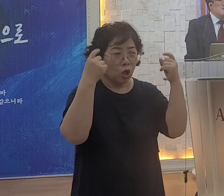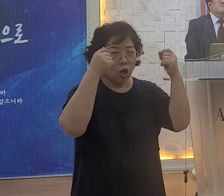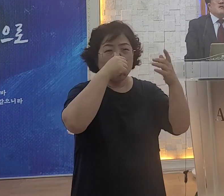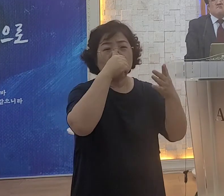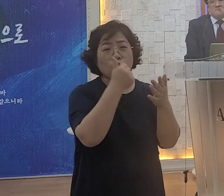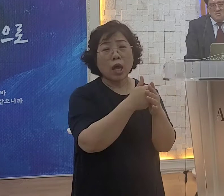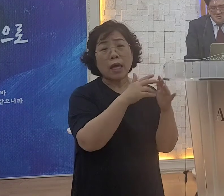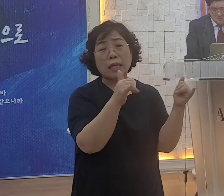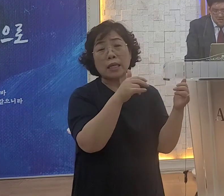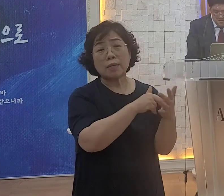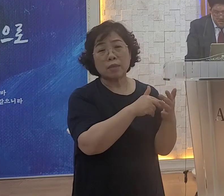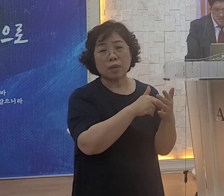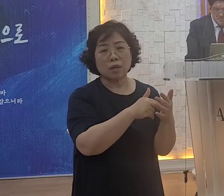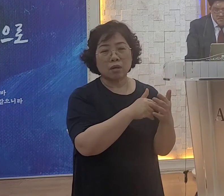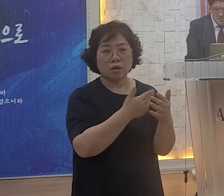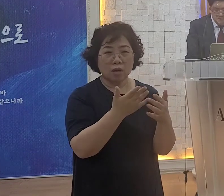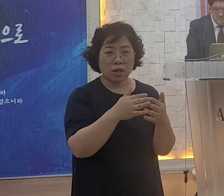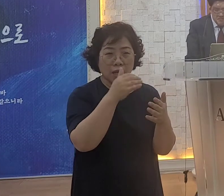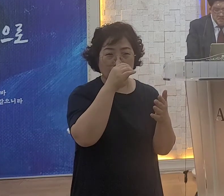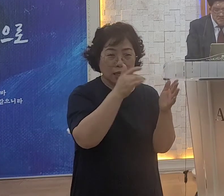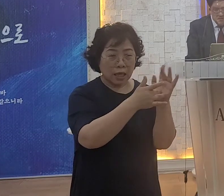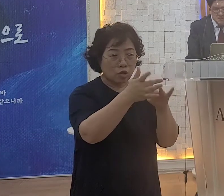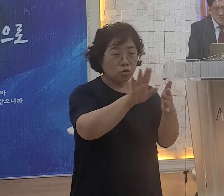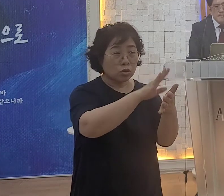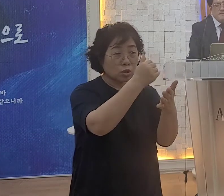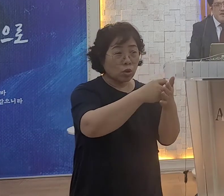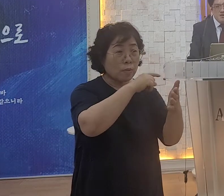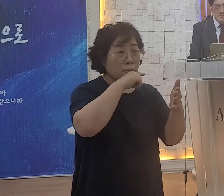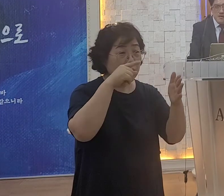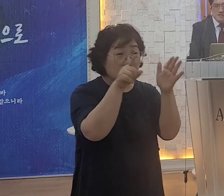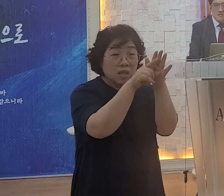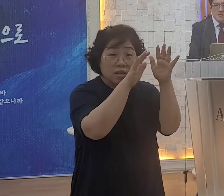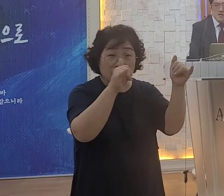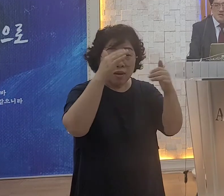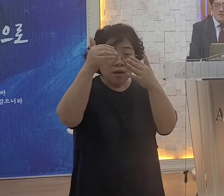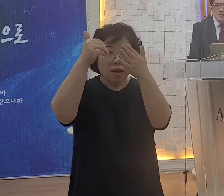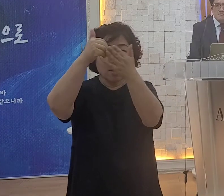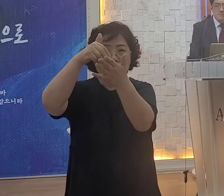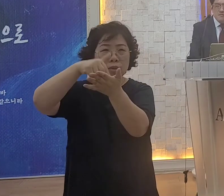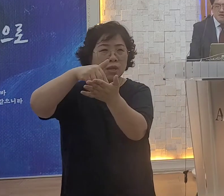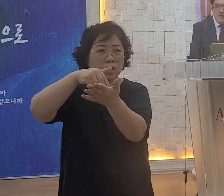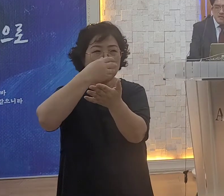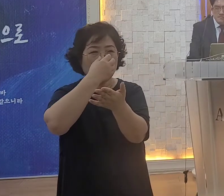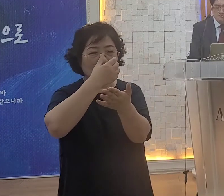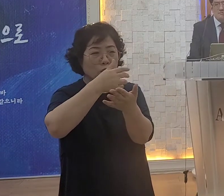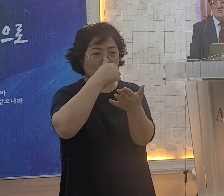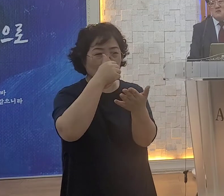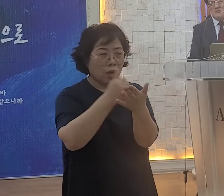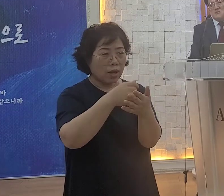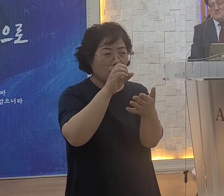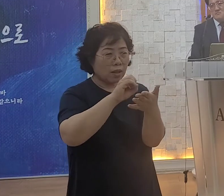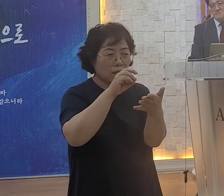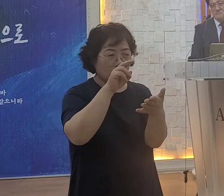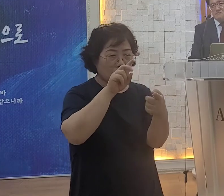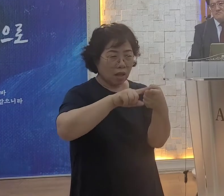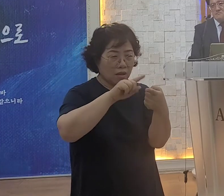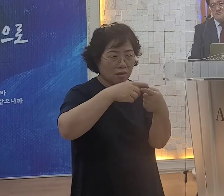이렇게 설명하고 있다는 사실입니다. 여러분, 그래서 방금 제가 드린 게 이 복음의 가장 중요한